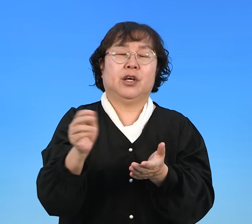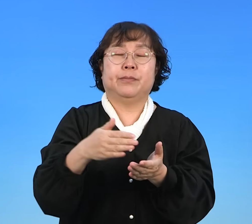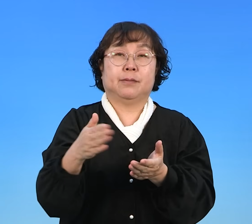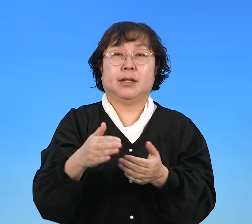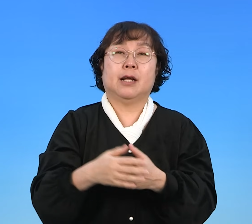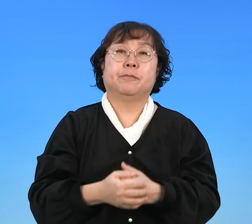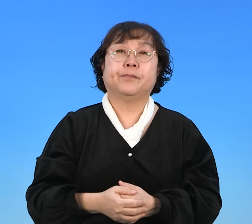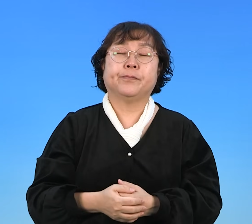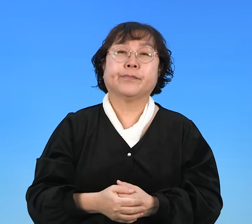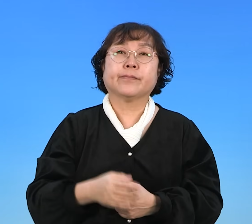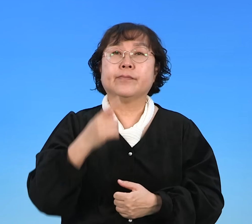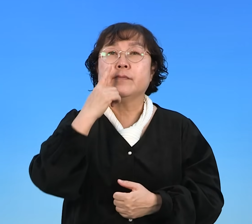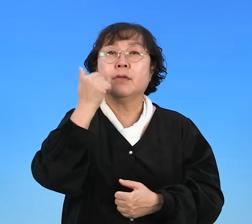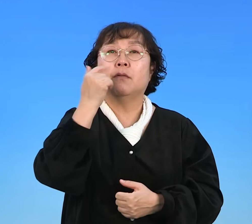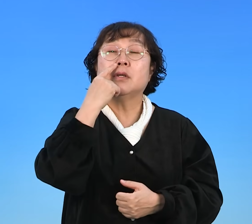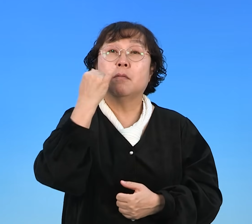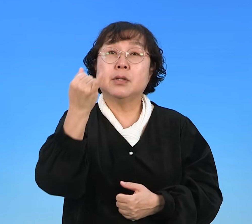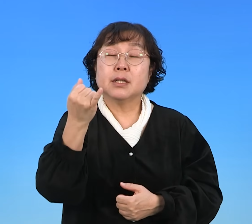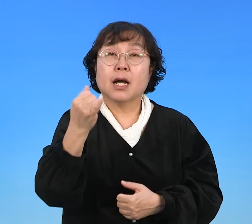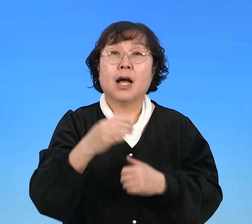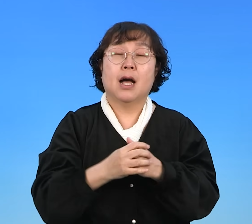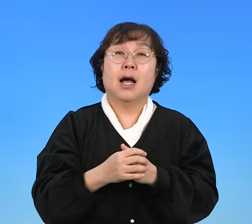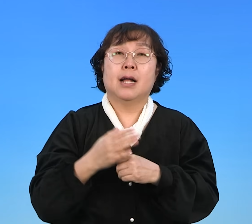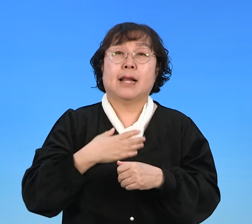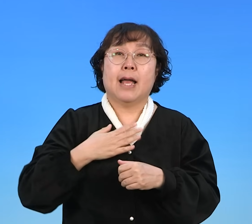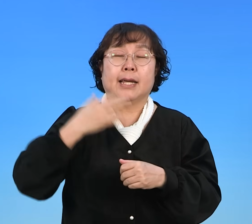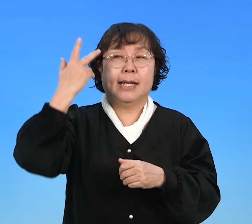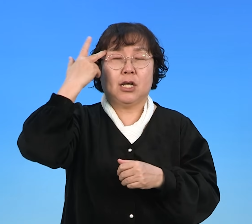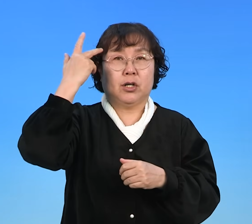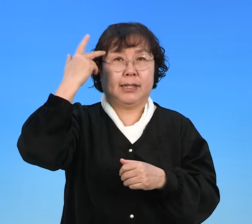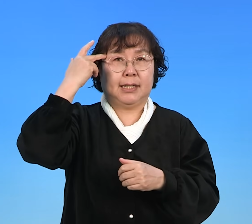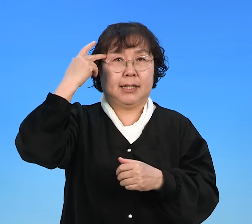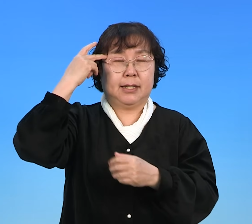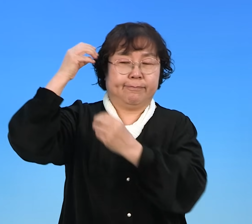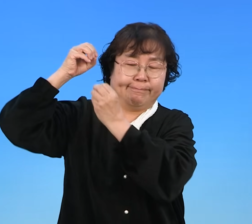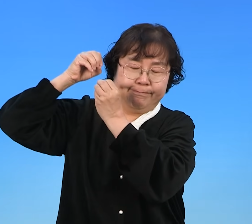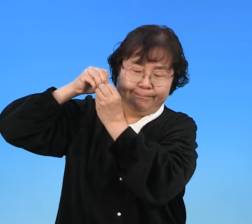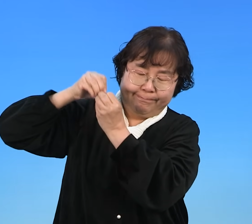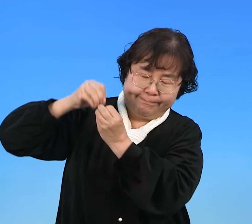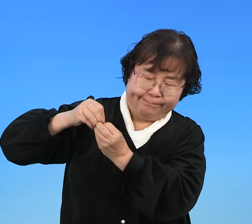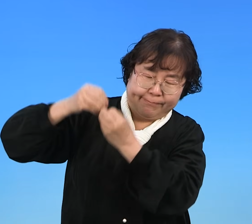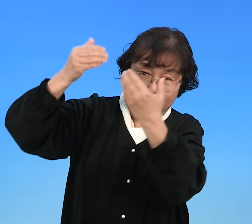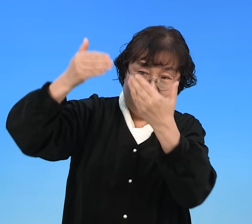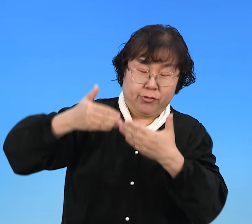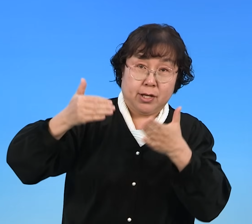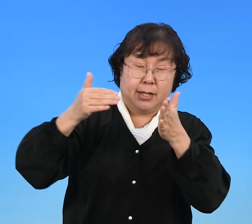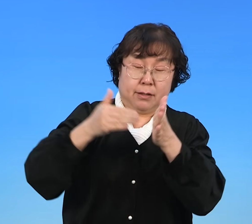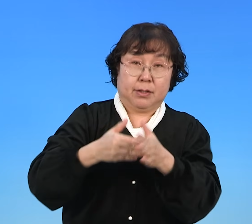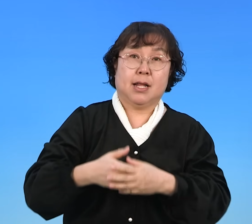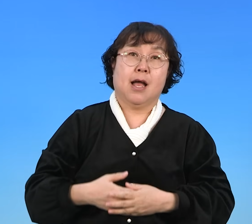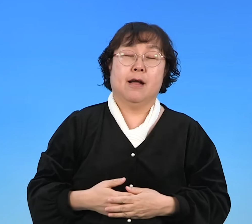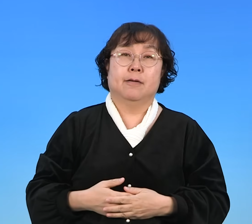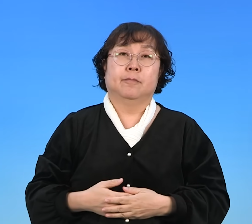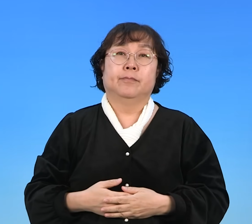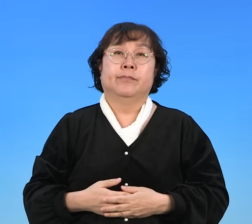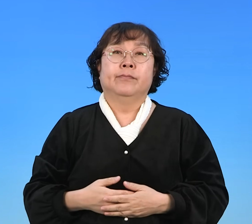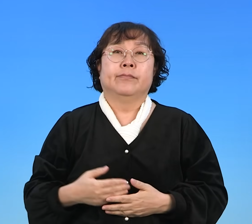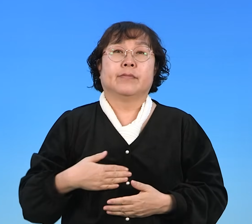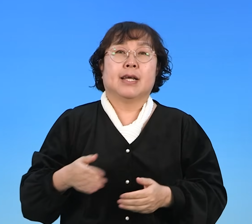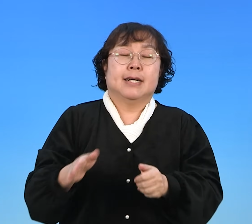문제 없습니다. 아버지 어머니가 정신을 물려주셨어요. 제가 그래서 장례를 치르는